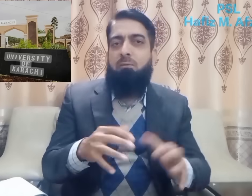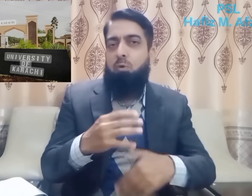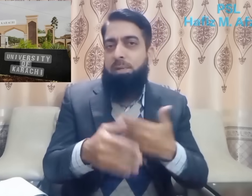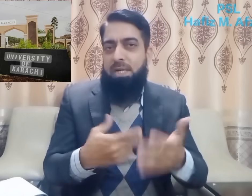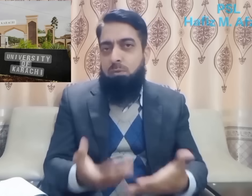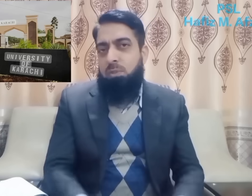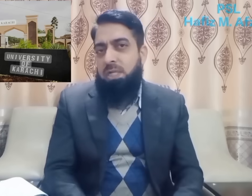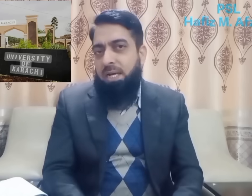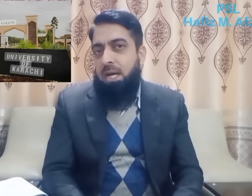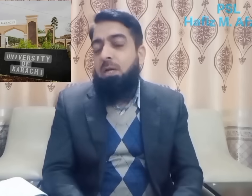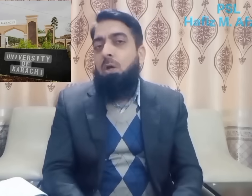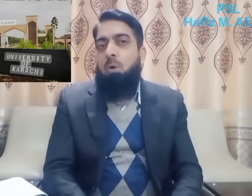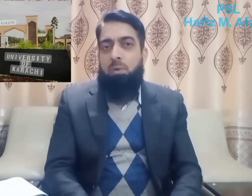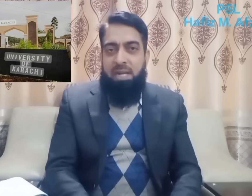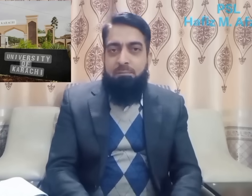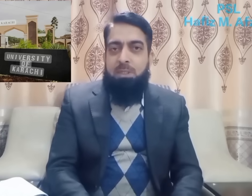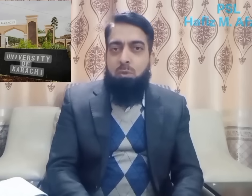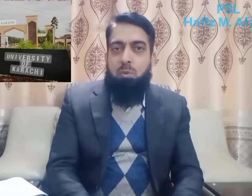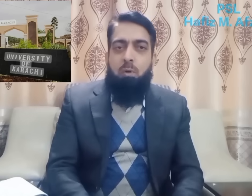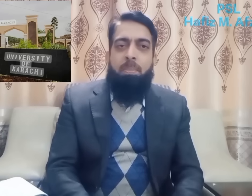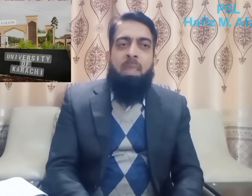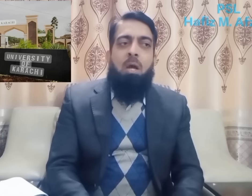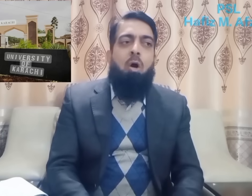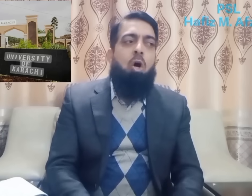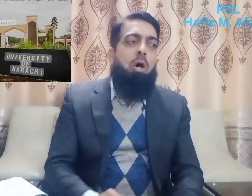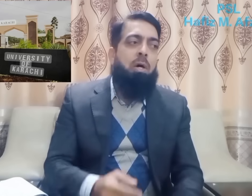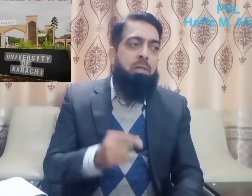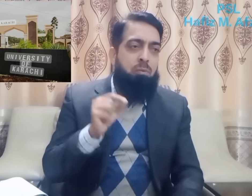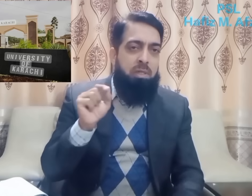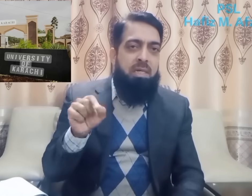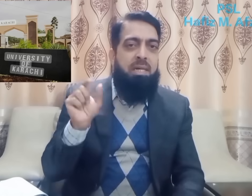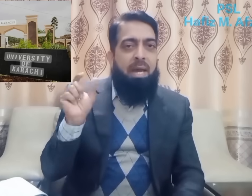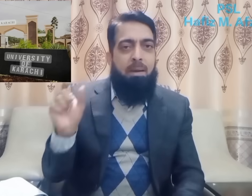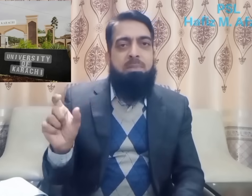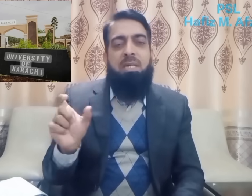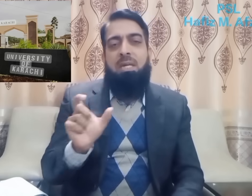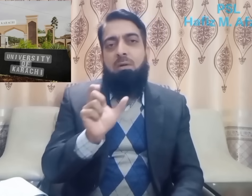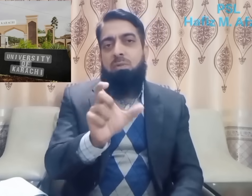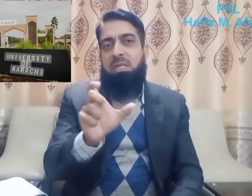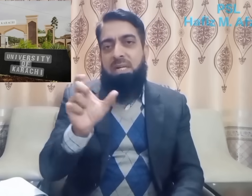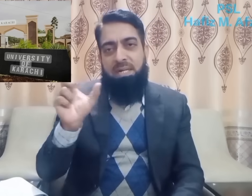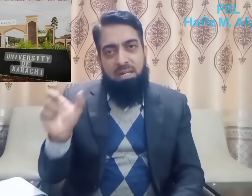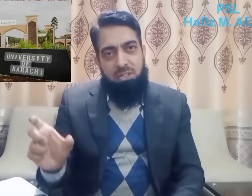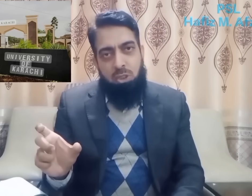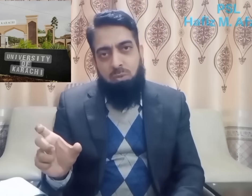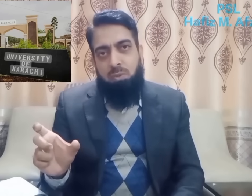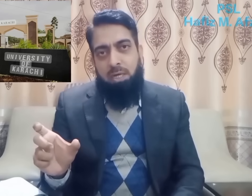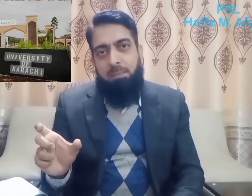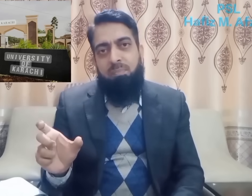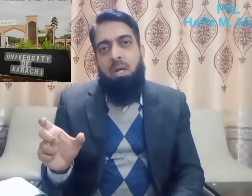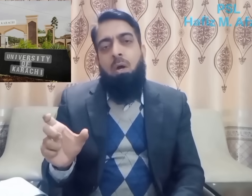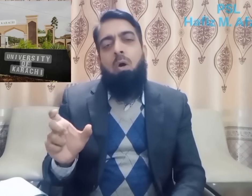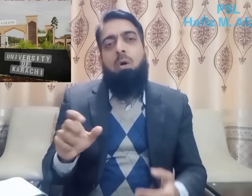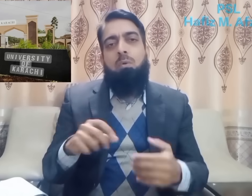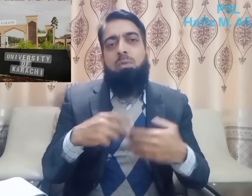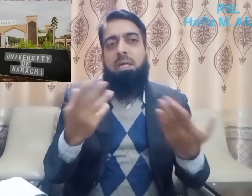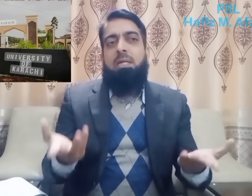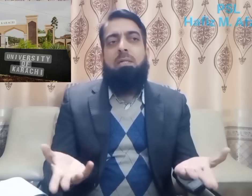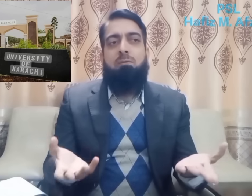है वो नॉमिनेट हो जाएगा उन डेफ बच्चों को, और उन्हीं नाम से ही उनकी रिकग्निशन होगी और उनके लिए